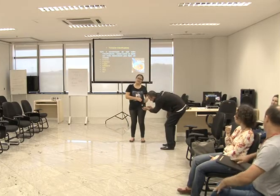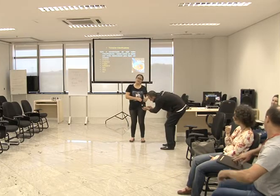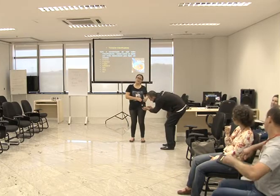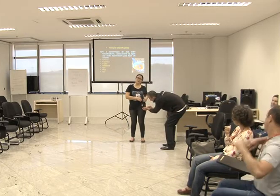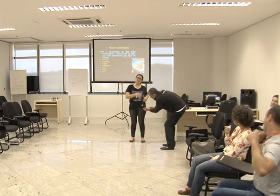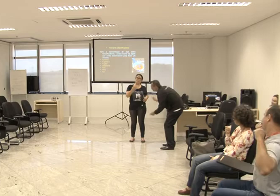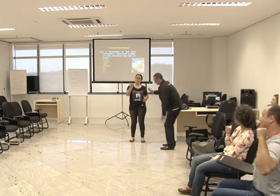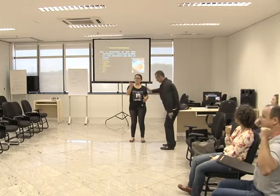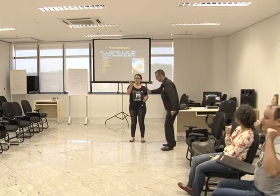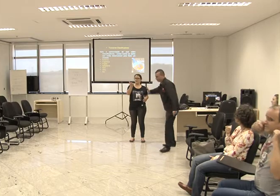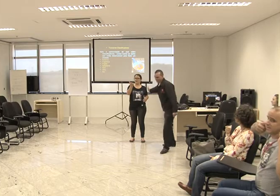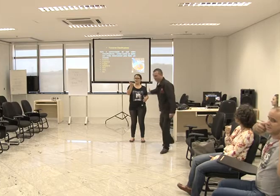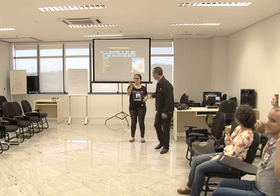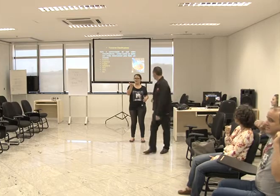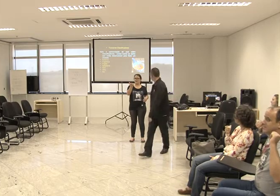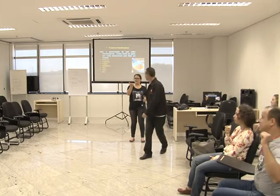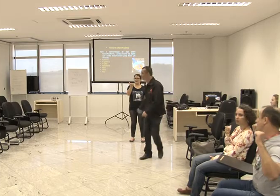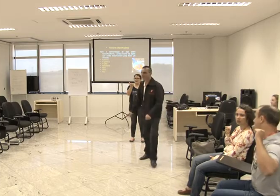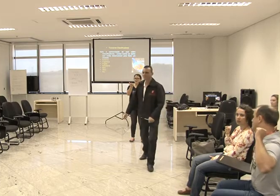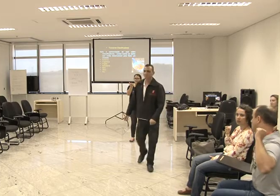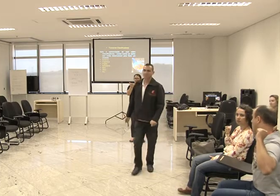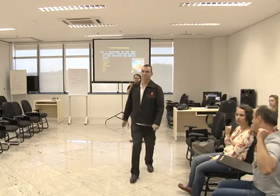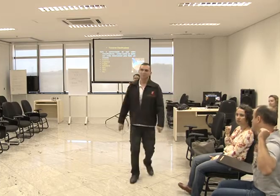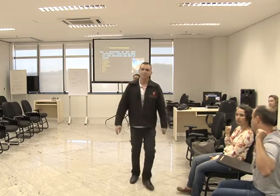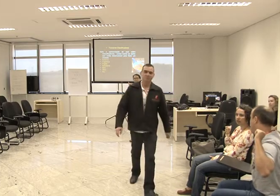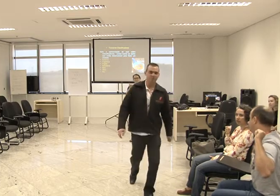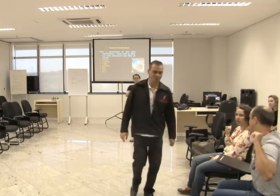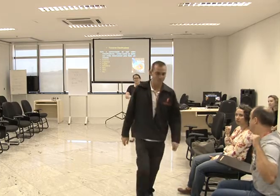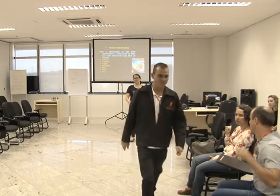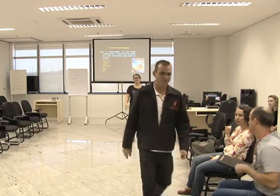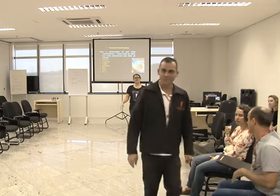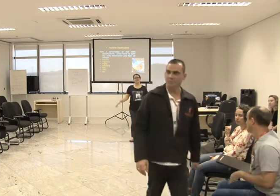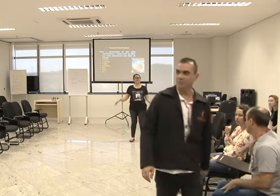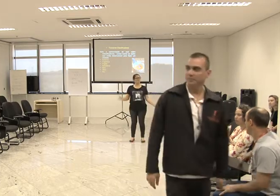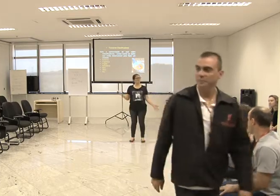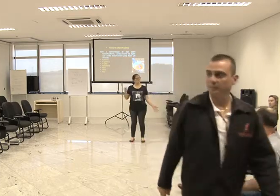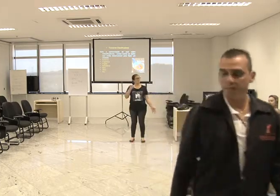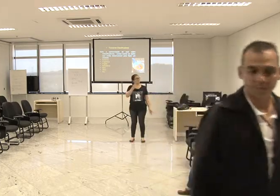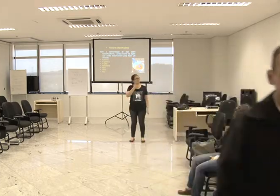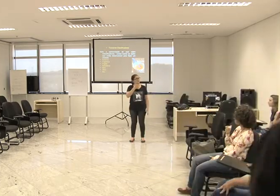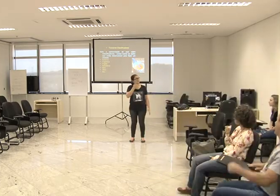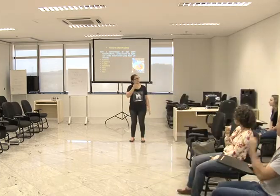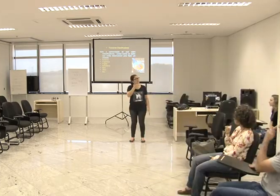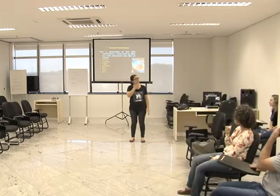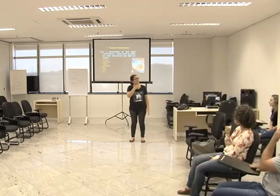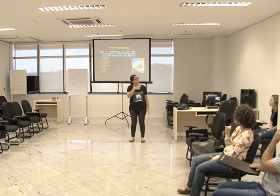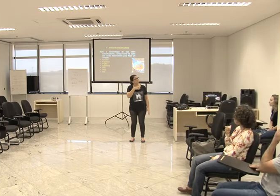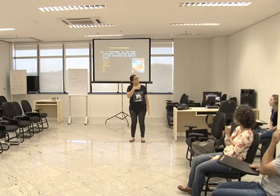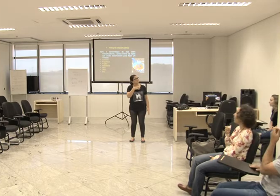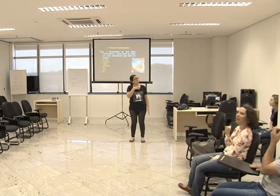Porque você pegou o IPTG, você mora no Guará, né? Moro no Guará. Você pegou o IPTG e tava assim, hoje é domingo?